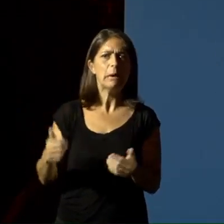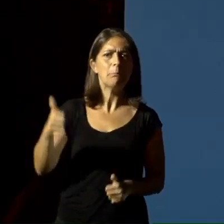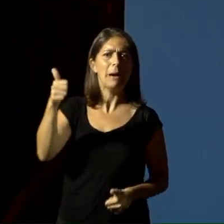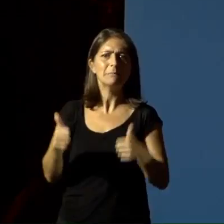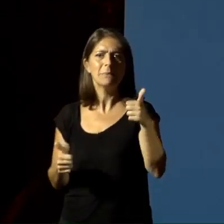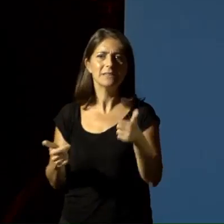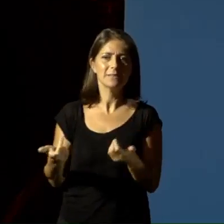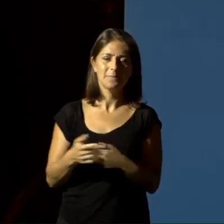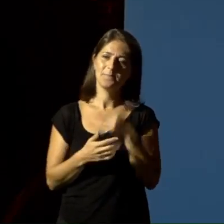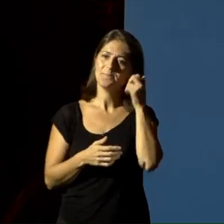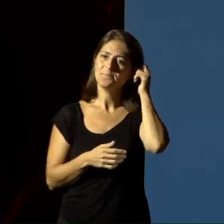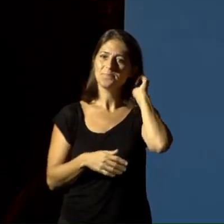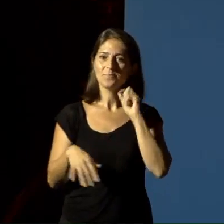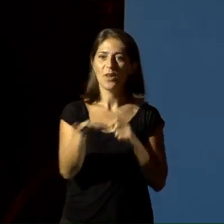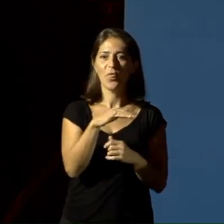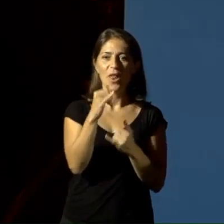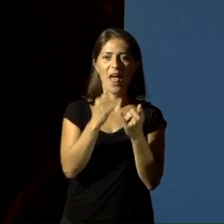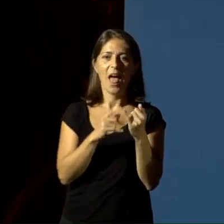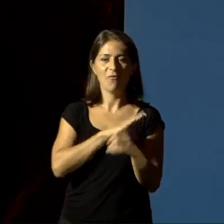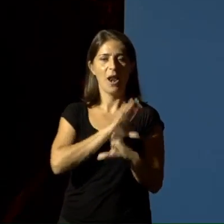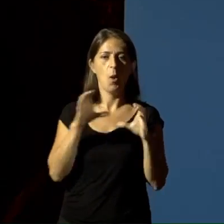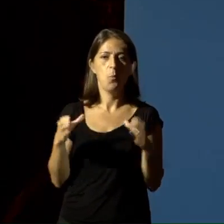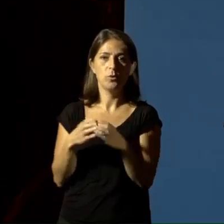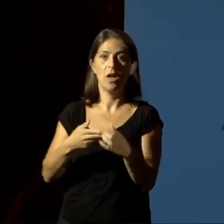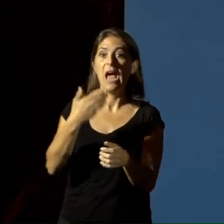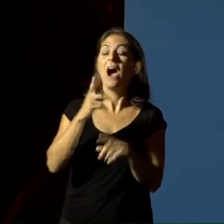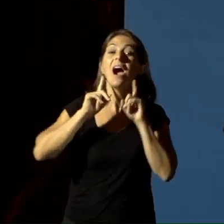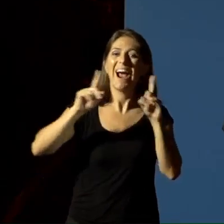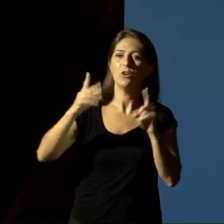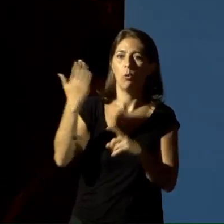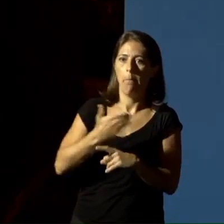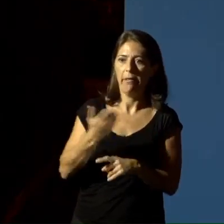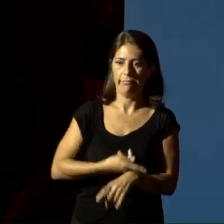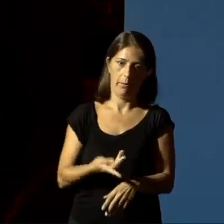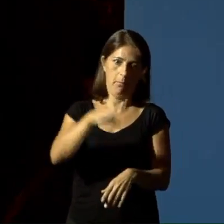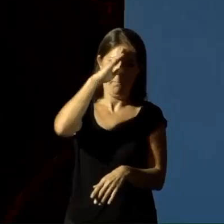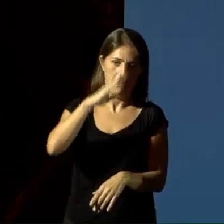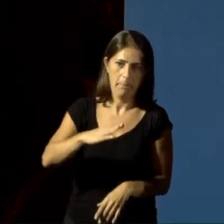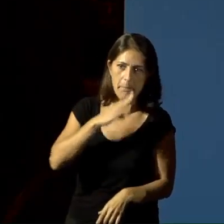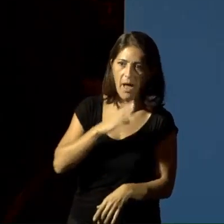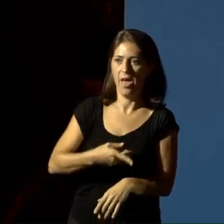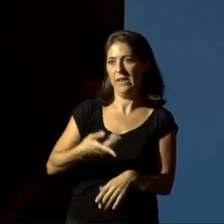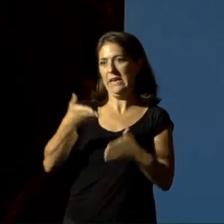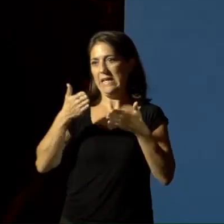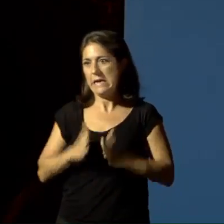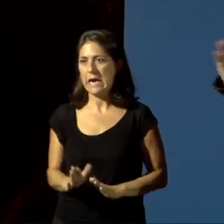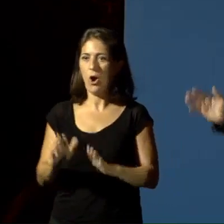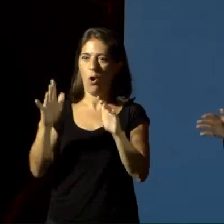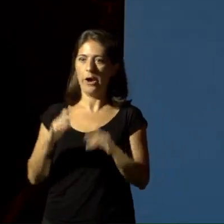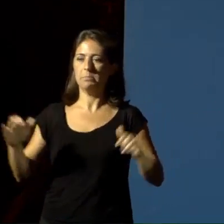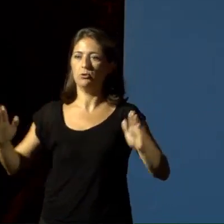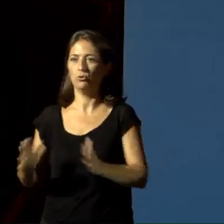A taberna da tía Esquilada, caso Baltar. Caso Baltar Pai, Baltar Fillo, Baltar Espírito Santo. Aquí non